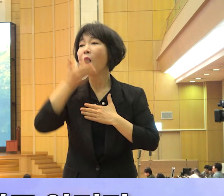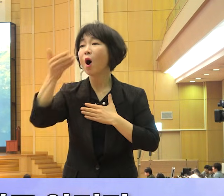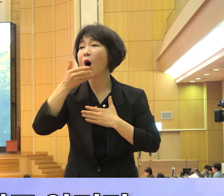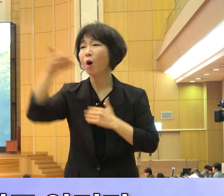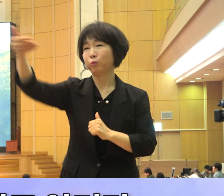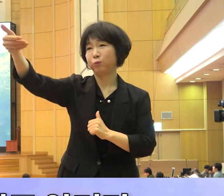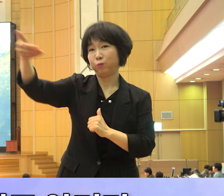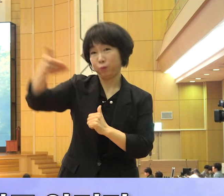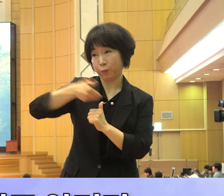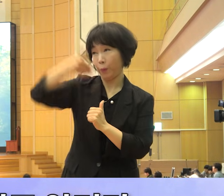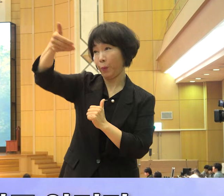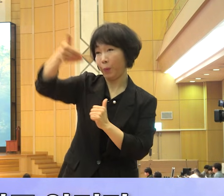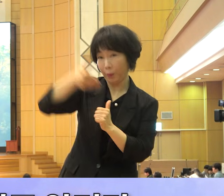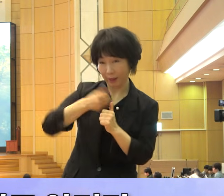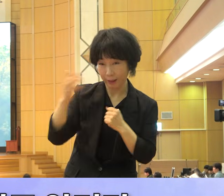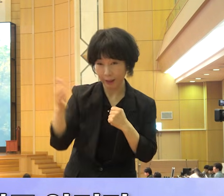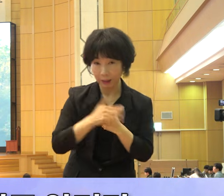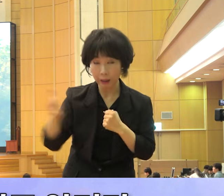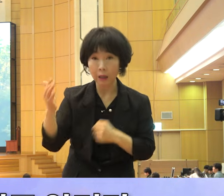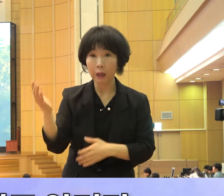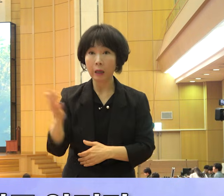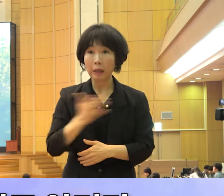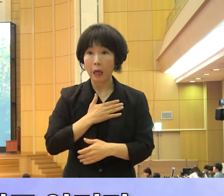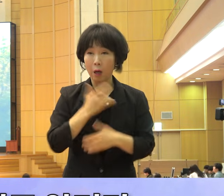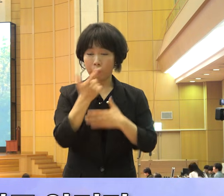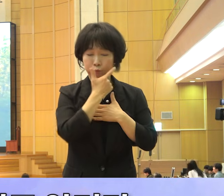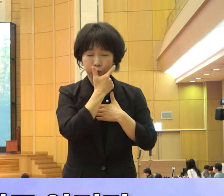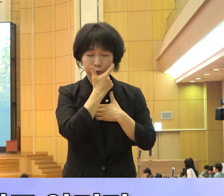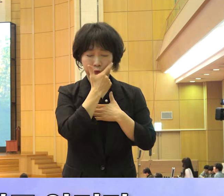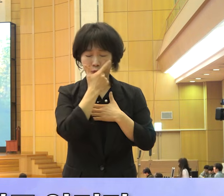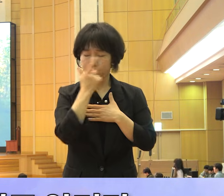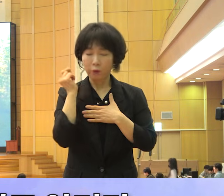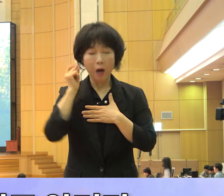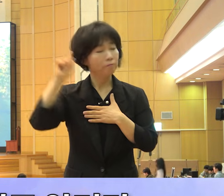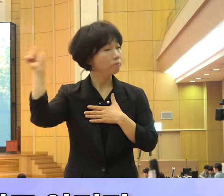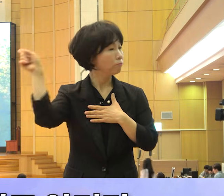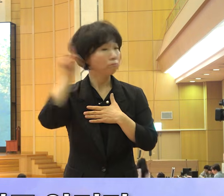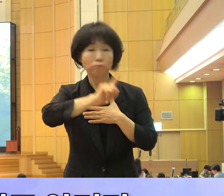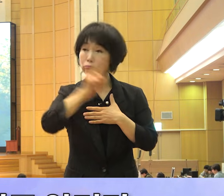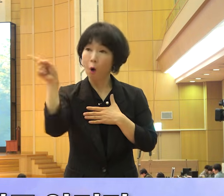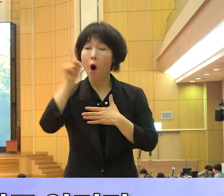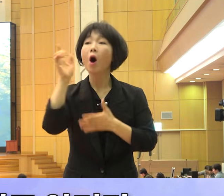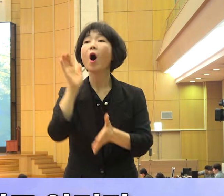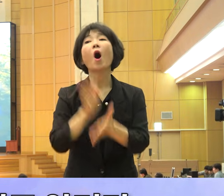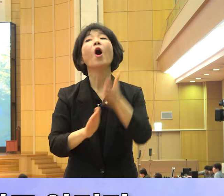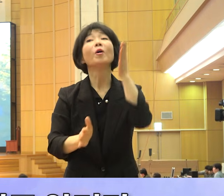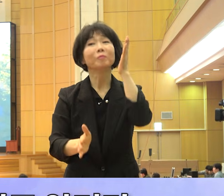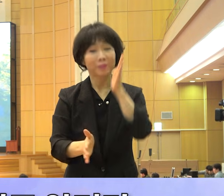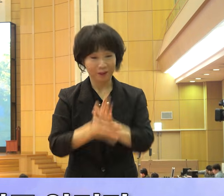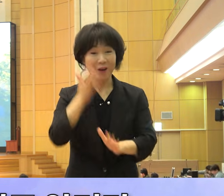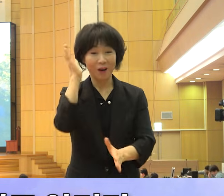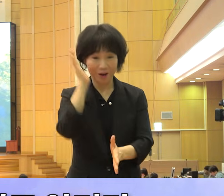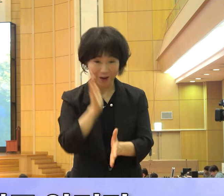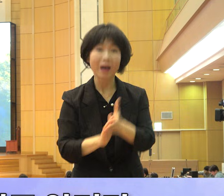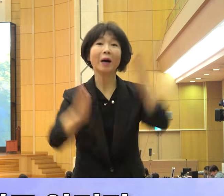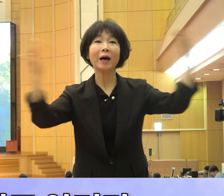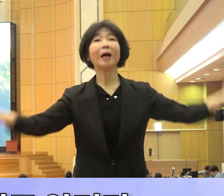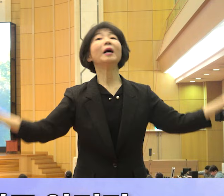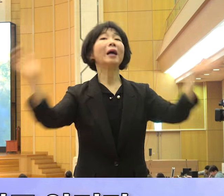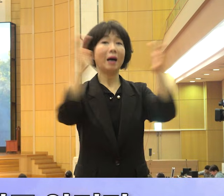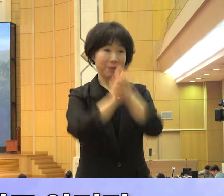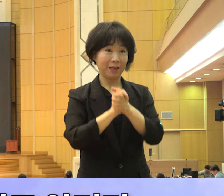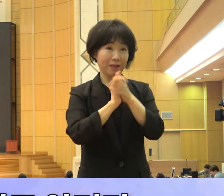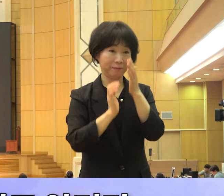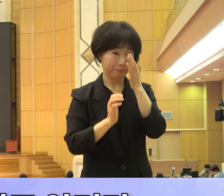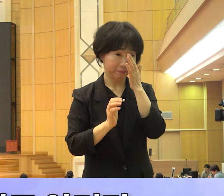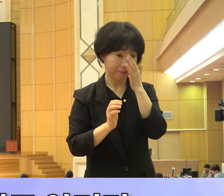꼴을 먹여주시니 내게 부족함 전혀 없어라.